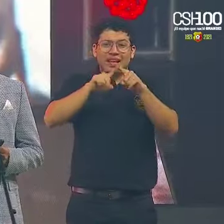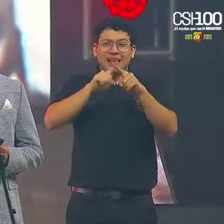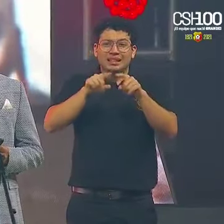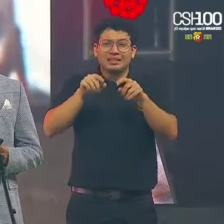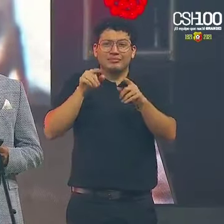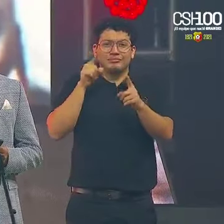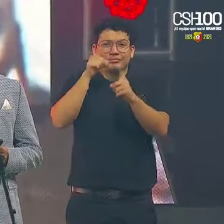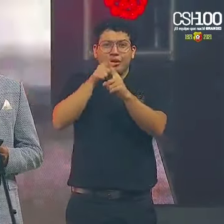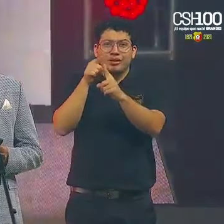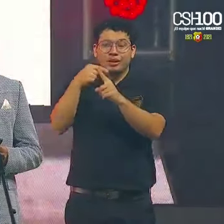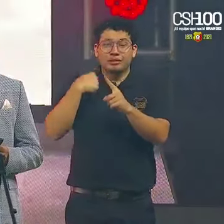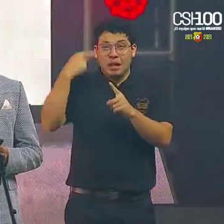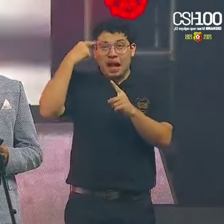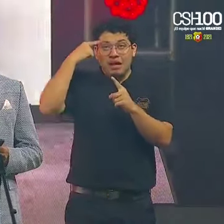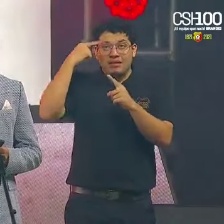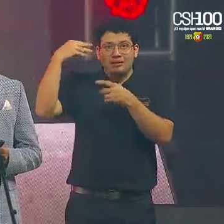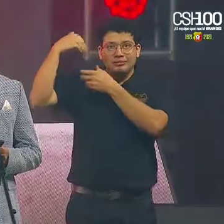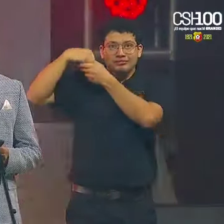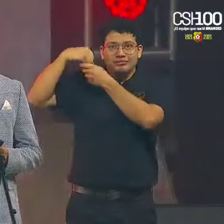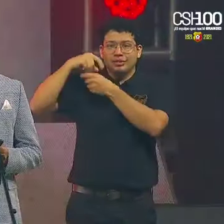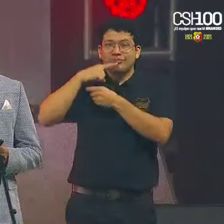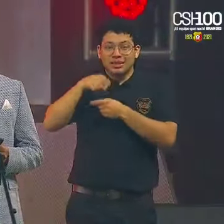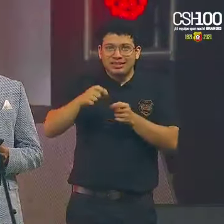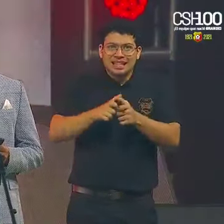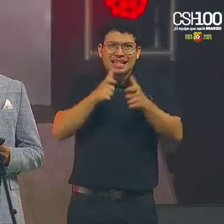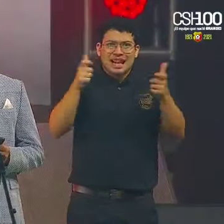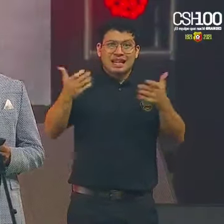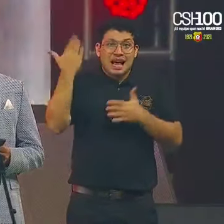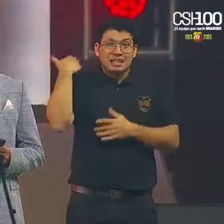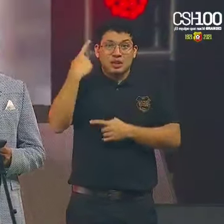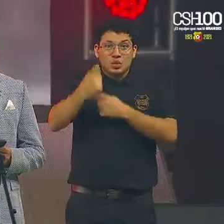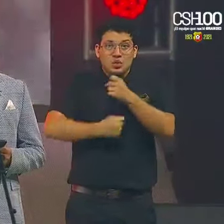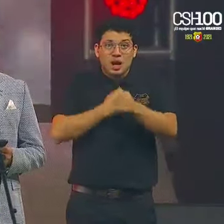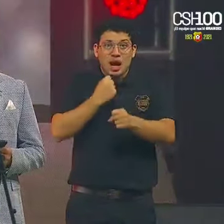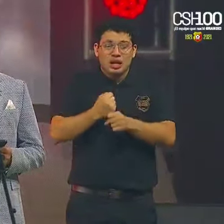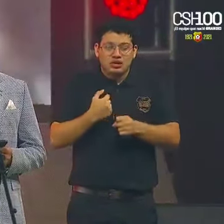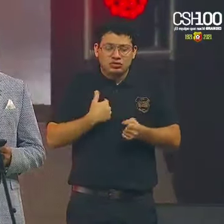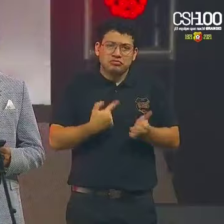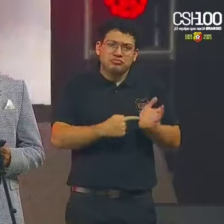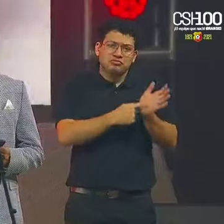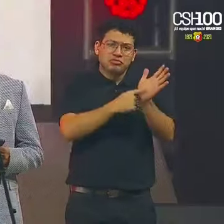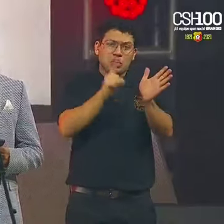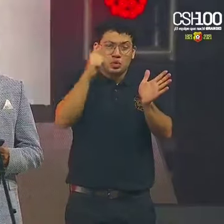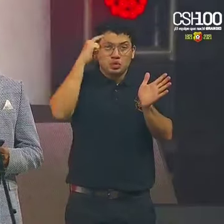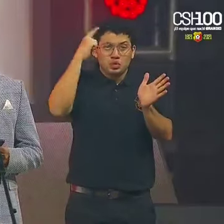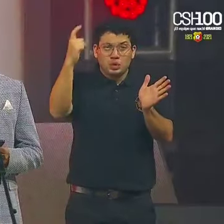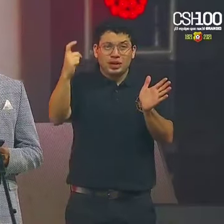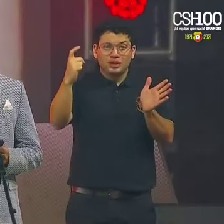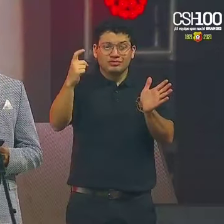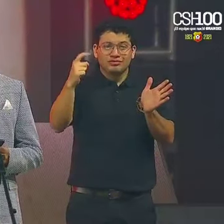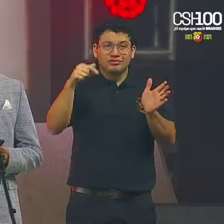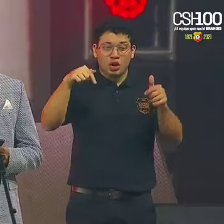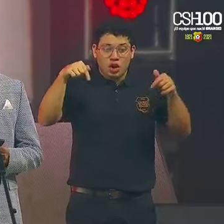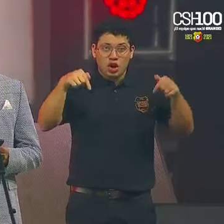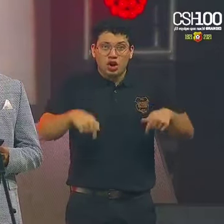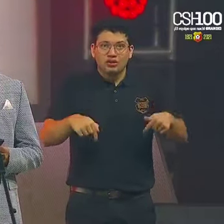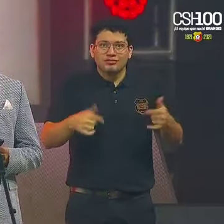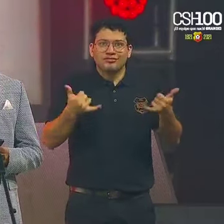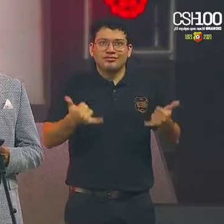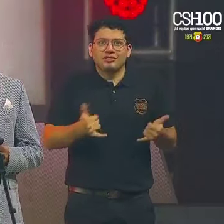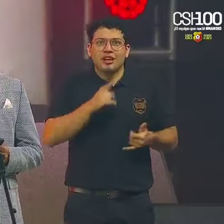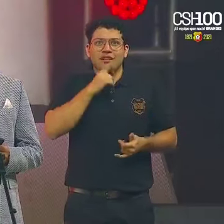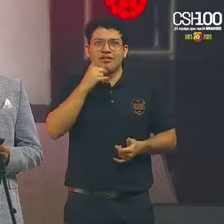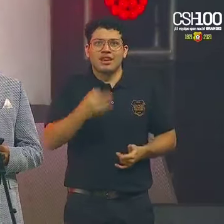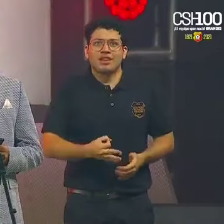sido tan grande que hace un año y 7 meses tuvimos la oportunidad de presentarles un sueño que hoy se está haciendo